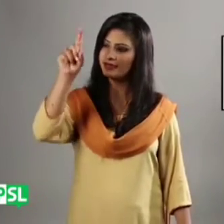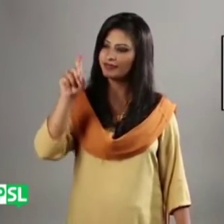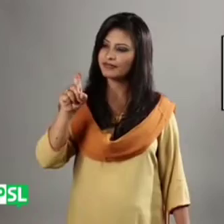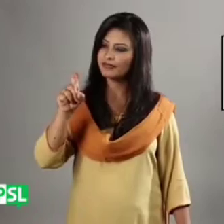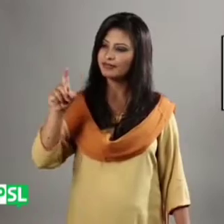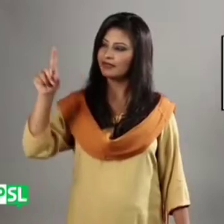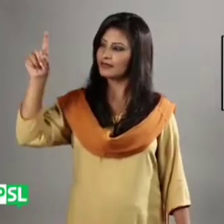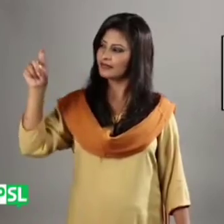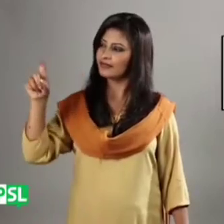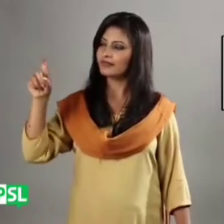Hanger.